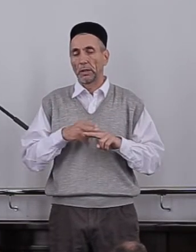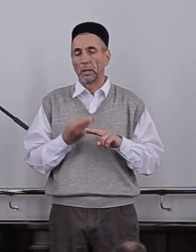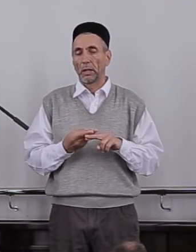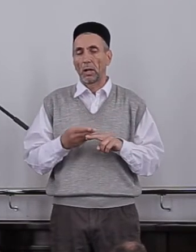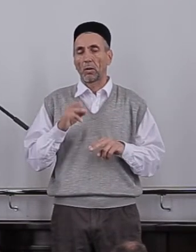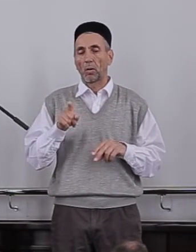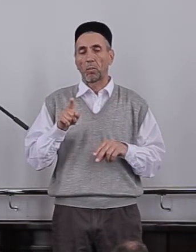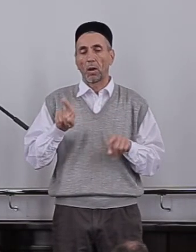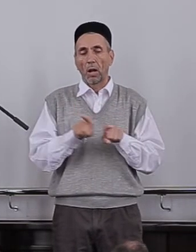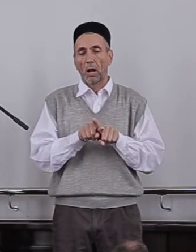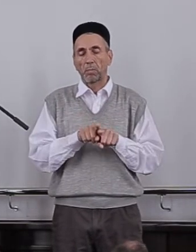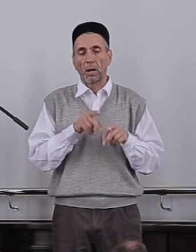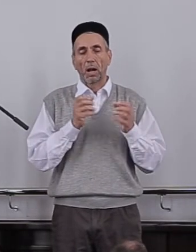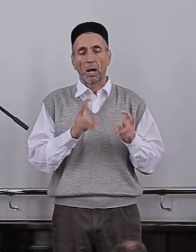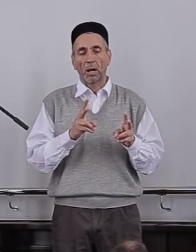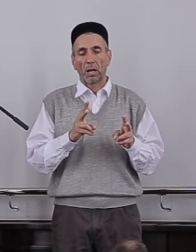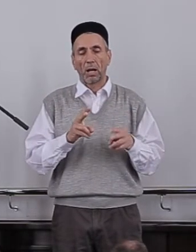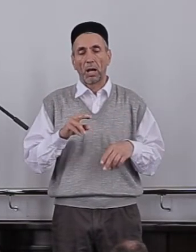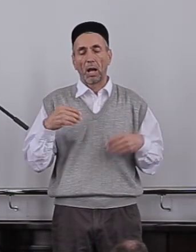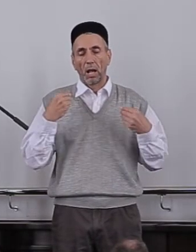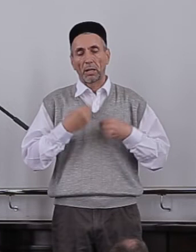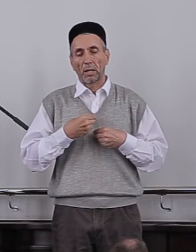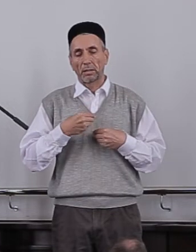нашар деген шпаналар кебек деп айтабыз. Онда ул